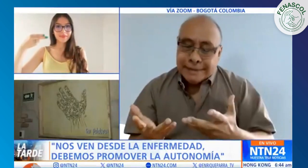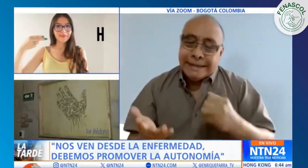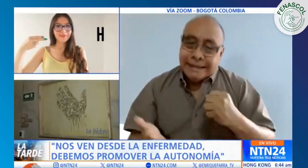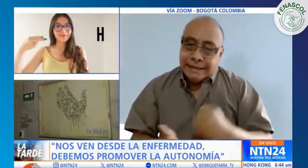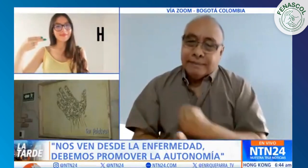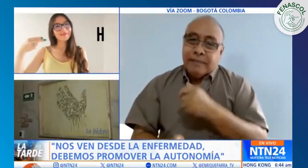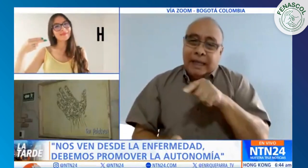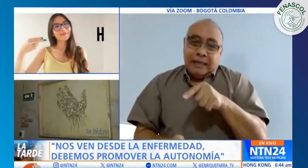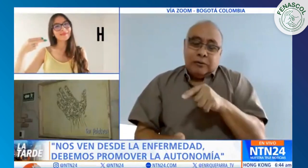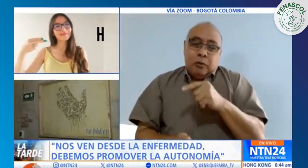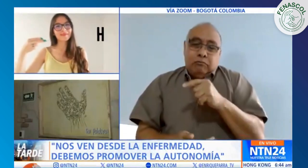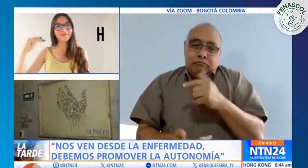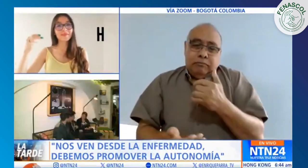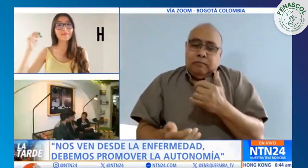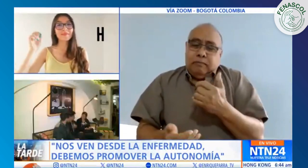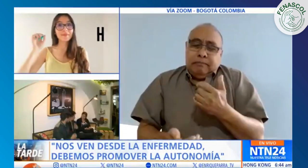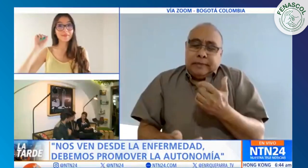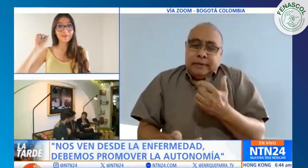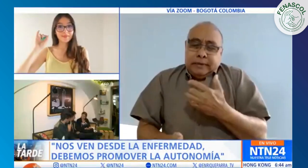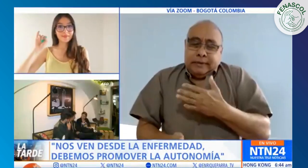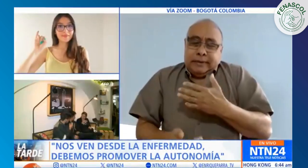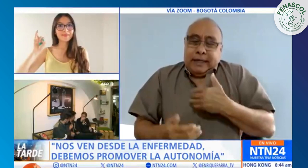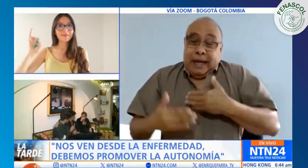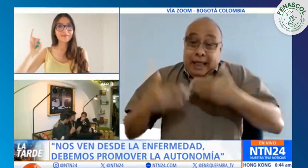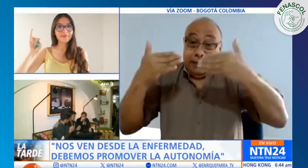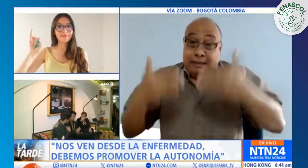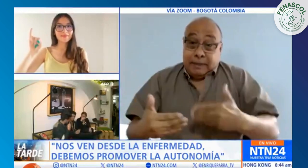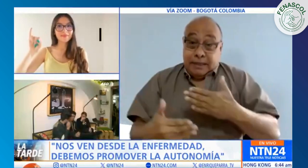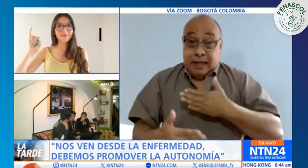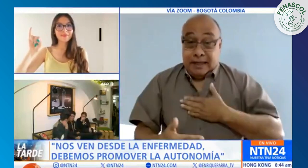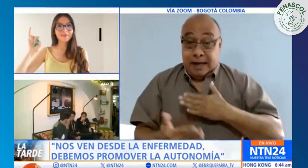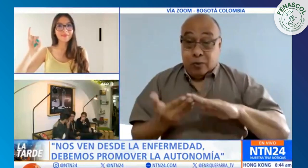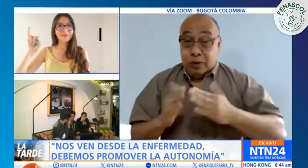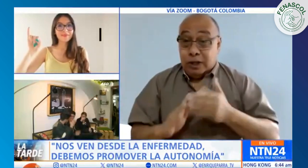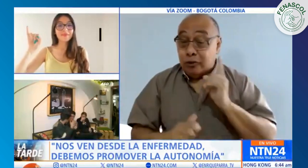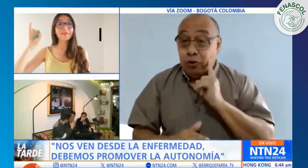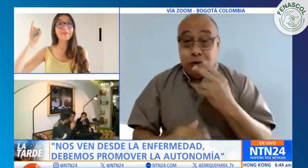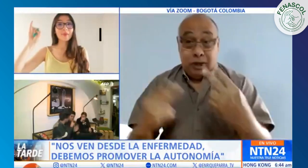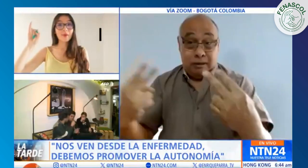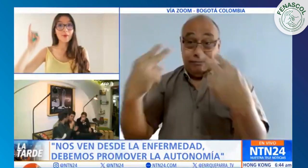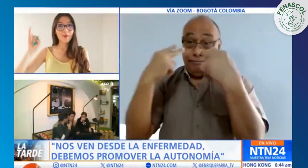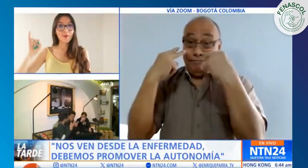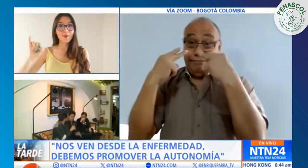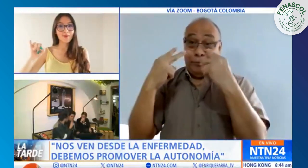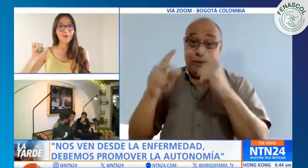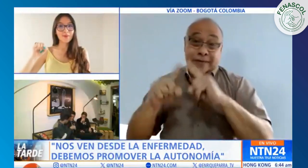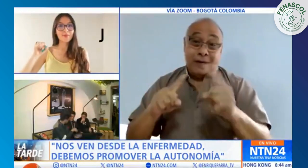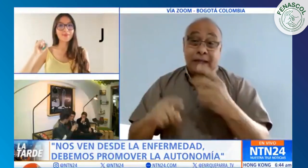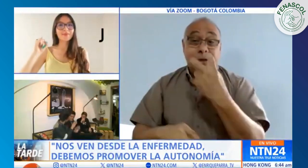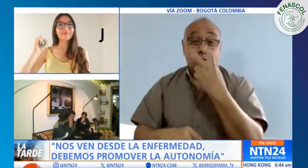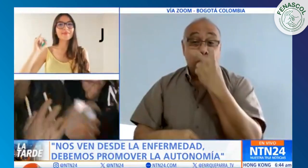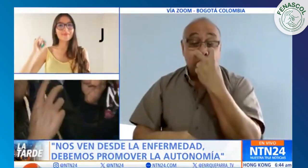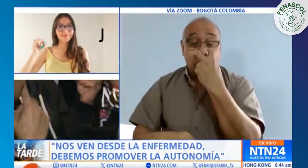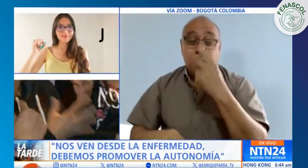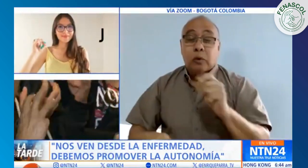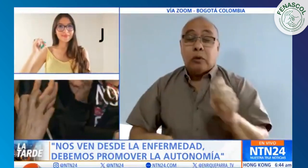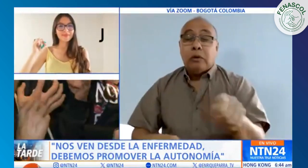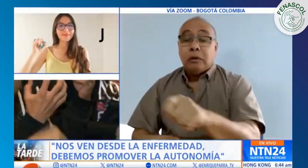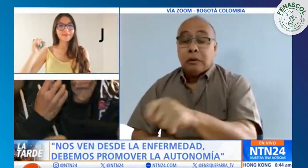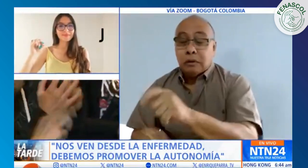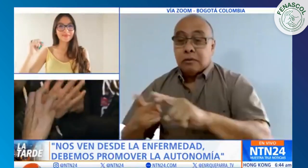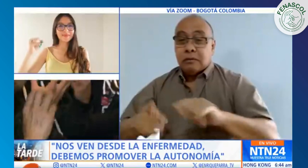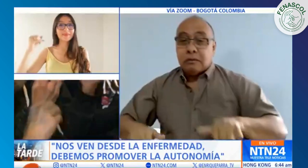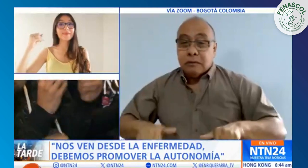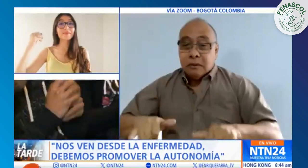de preselección o entrevista es mediada por la lengua oral y no se cuenta con el servicio de interpretación en estos espacios,